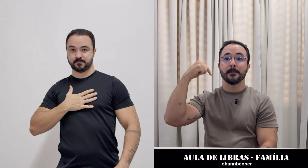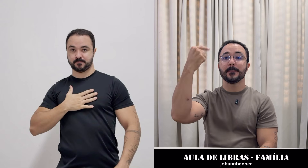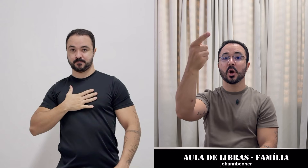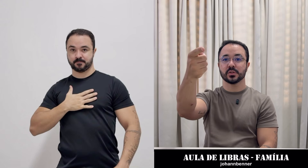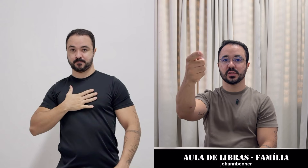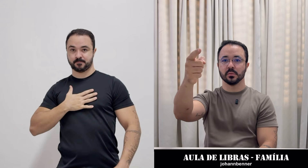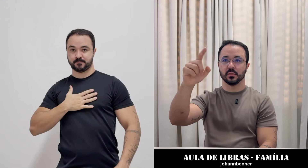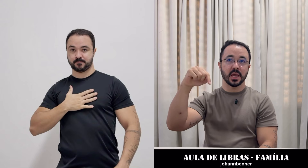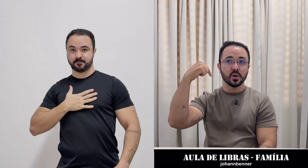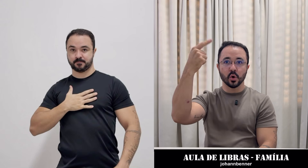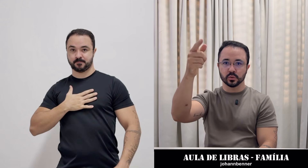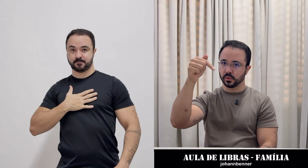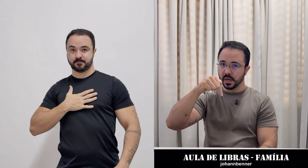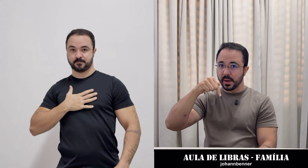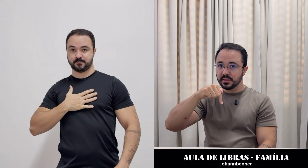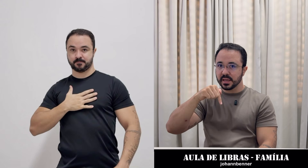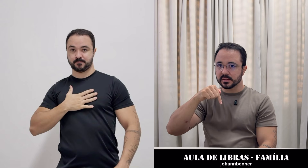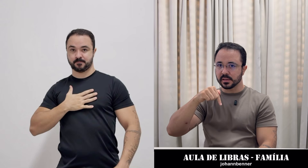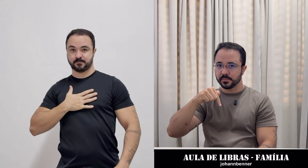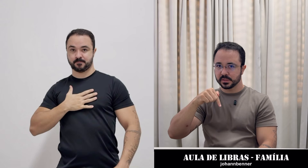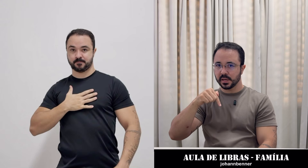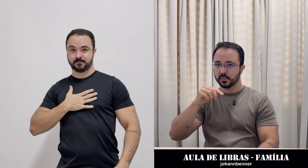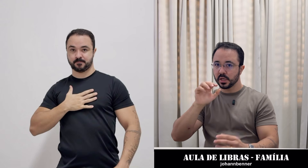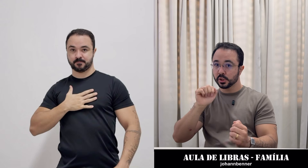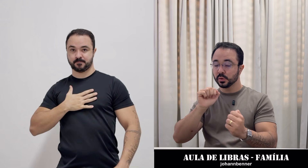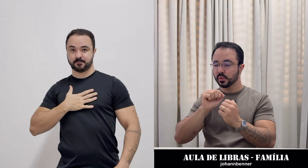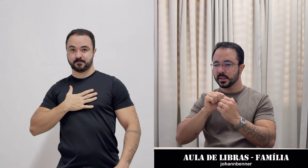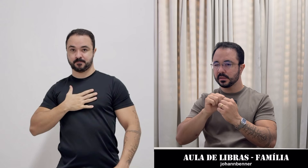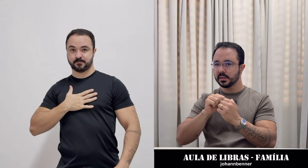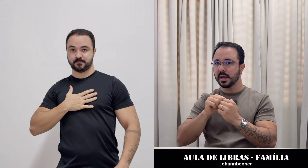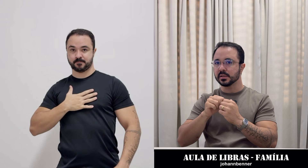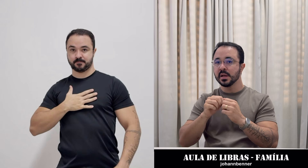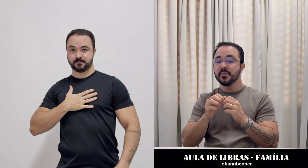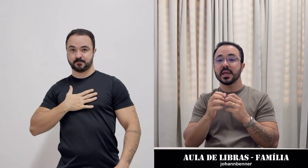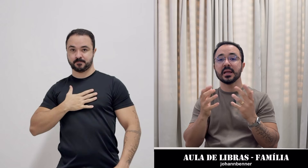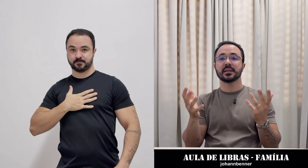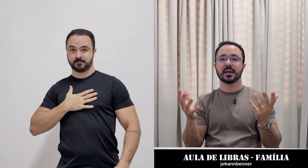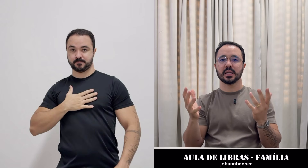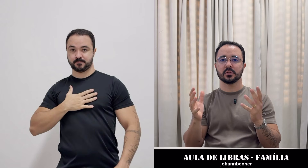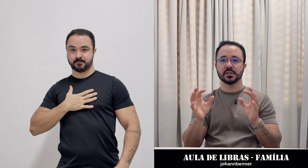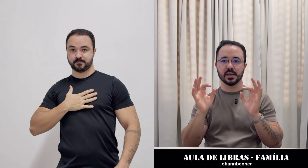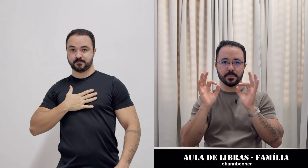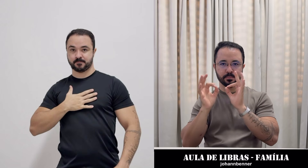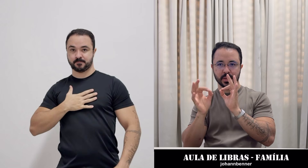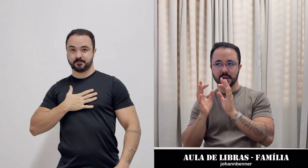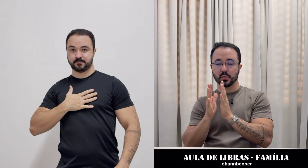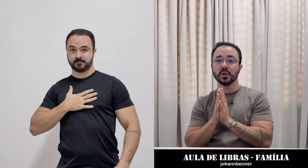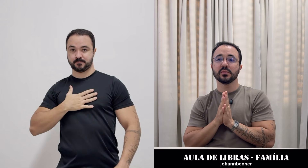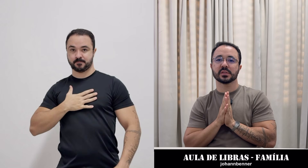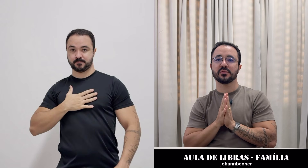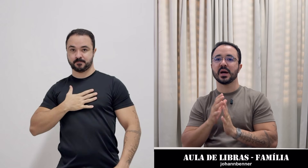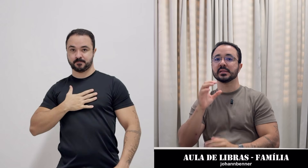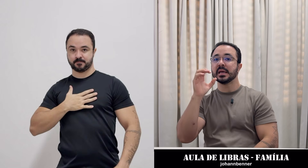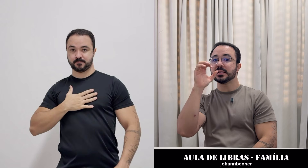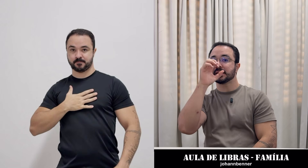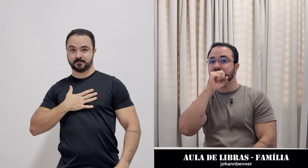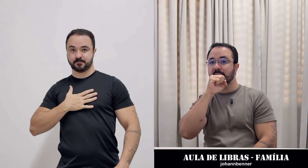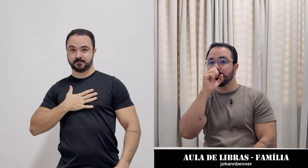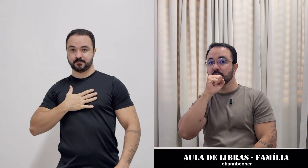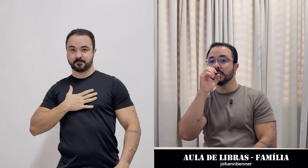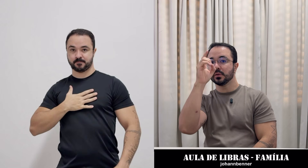domingo, próximo, em outro, não é nesse, certo? Ele juntou esses sinais. O que ele está querendo dizer? Primeiro, quando você